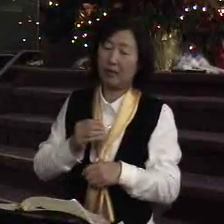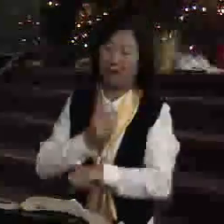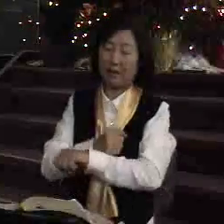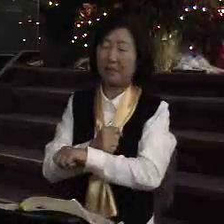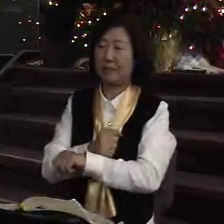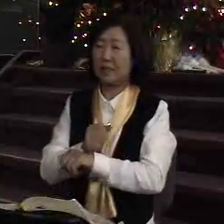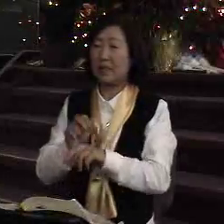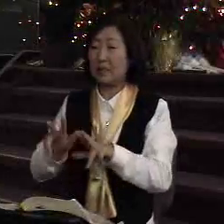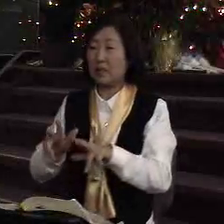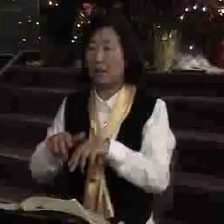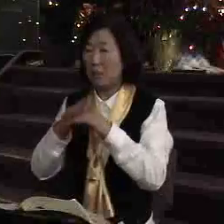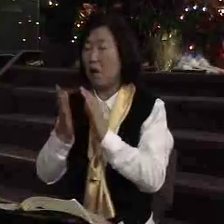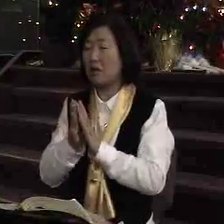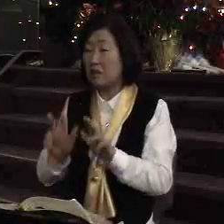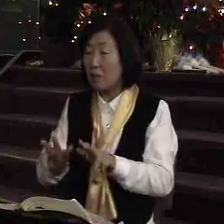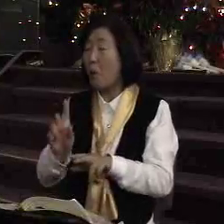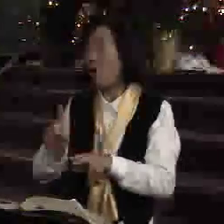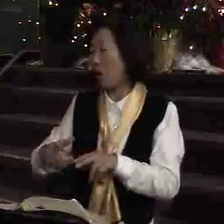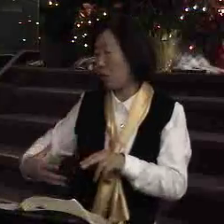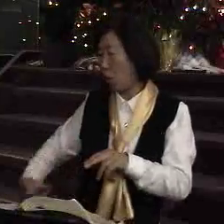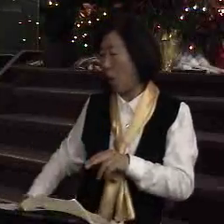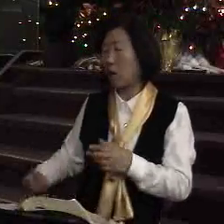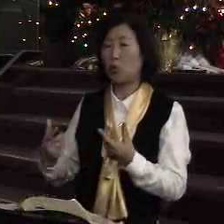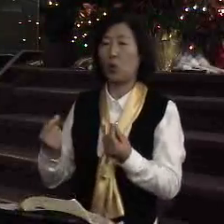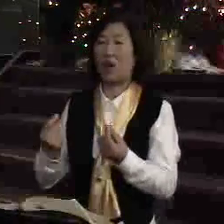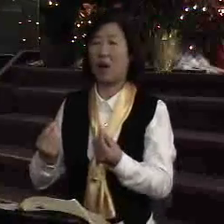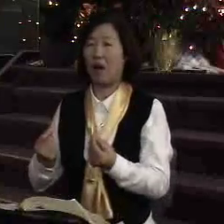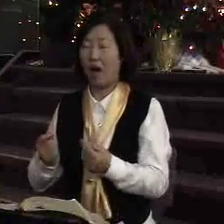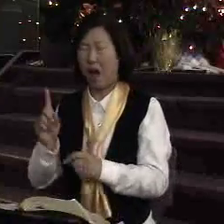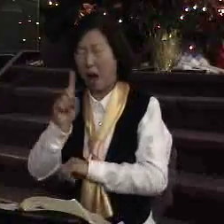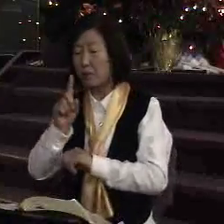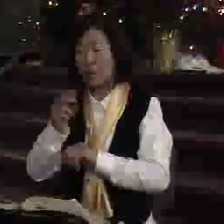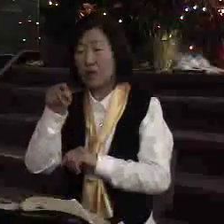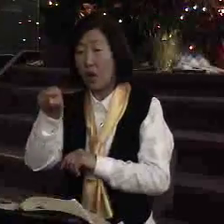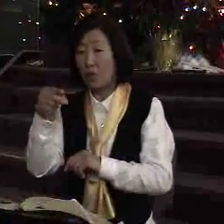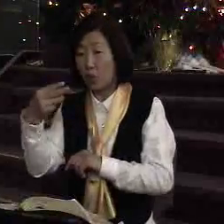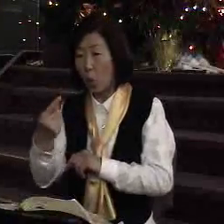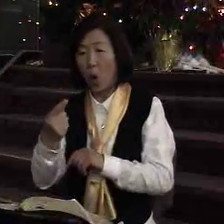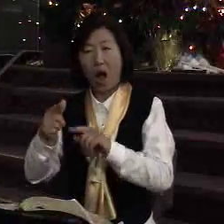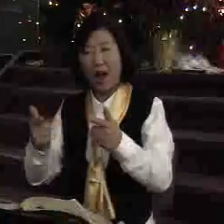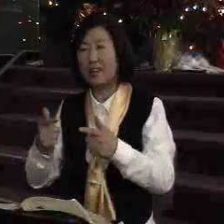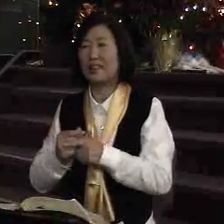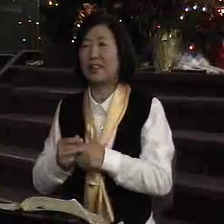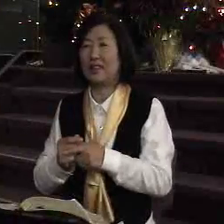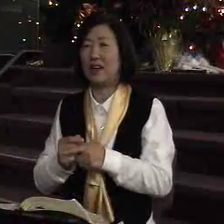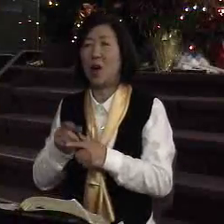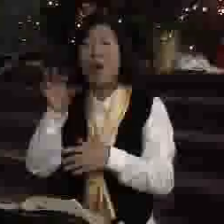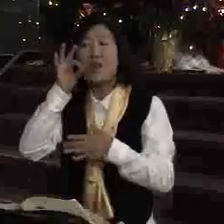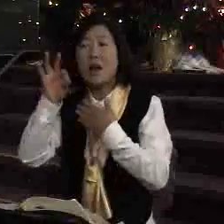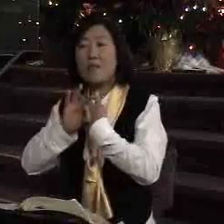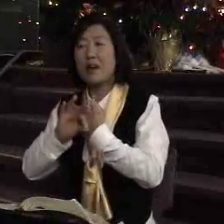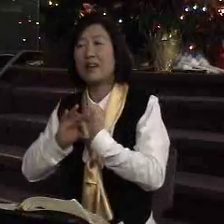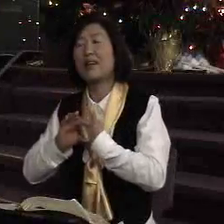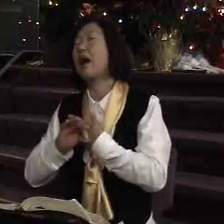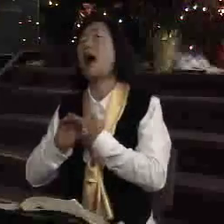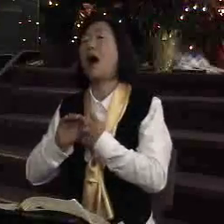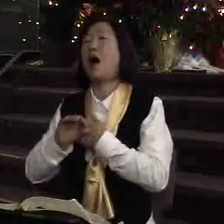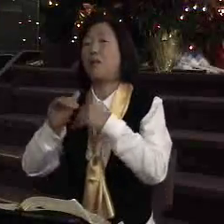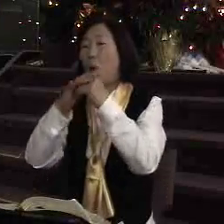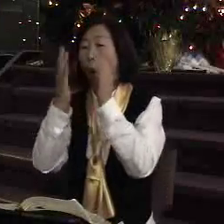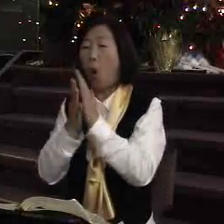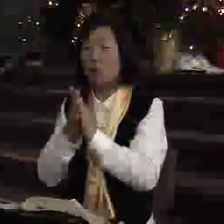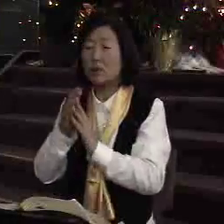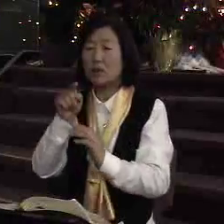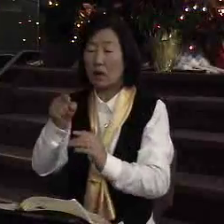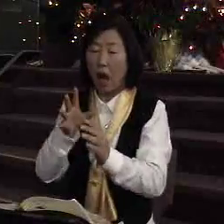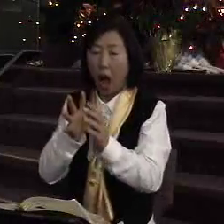근데 지금은 배설물이다. 똥과 같다. 아무것도 아니다. 왜 그런지 아세요? 이 모든 것을 압도하는 것을